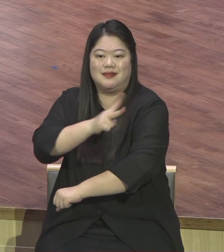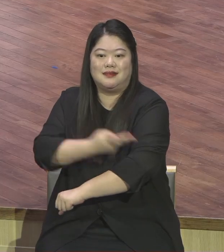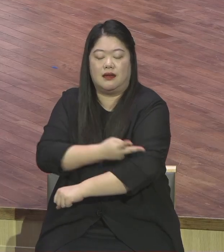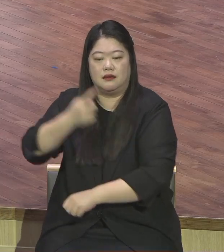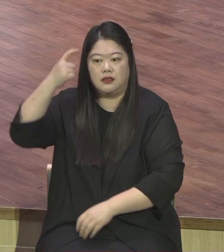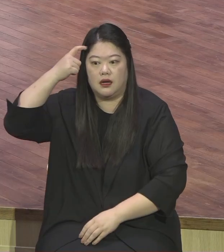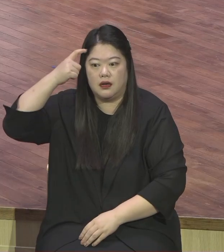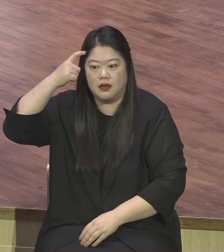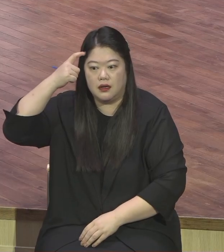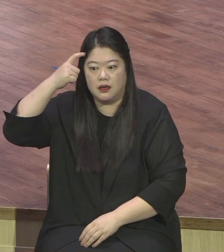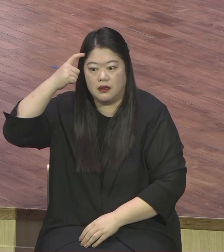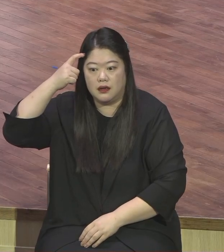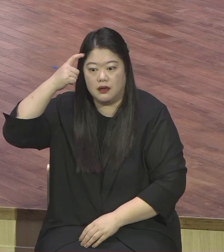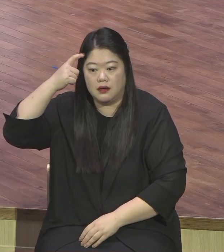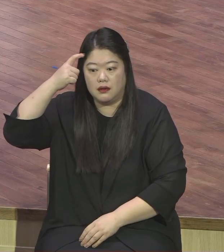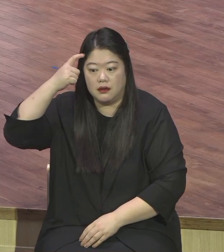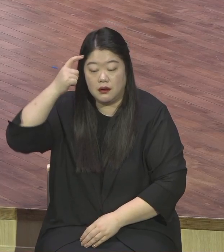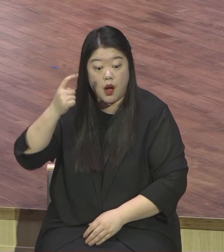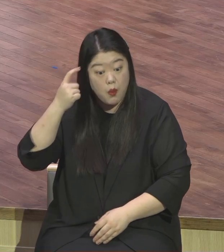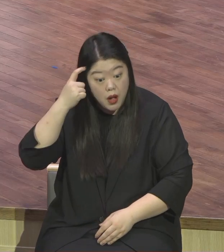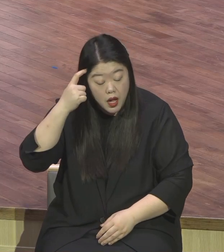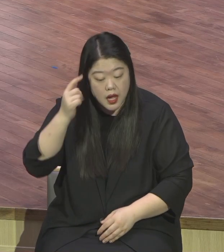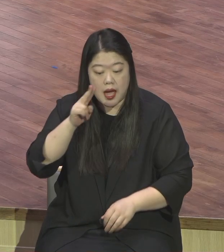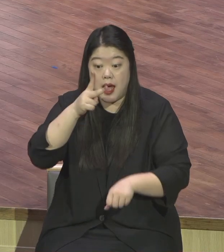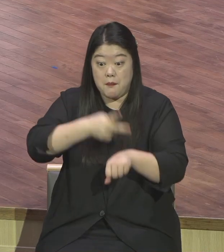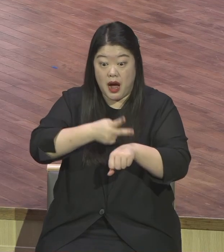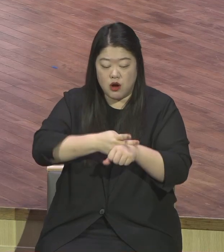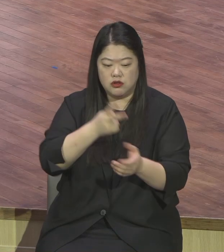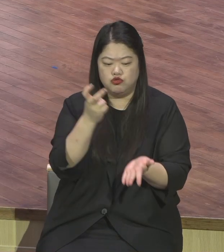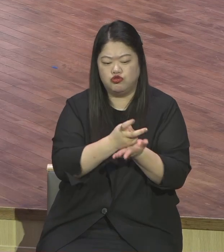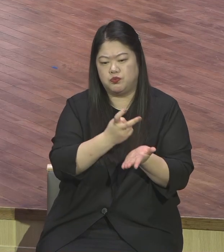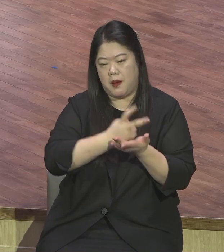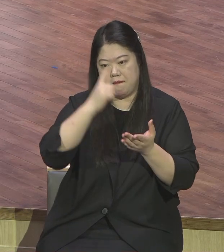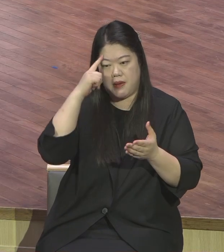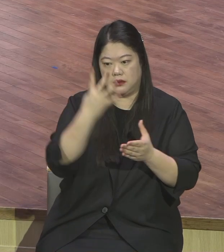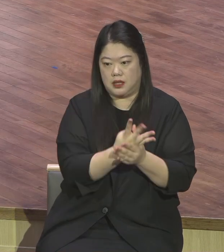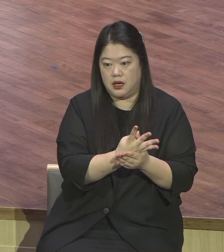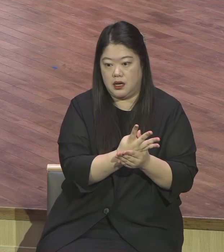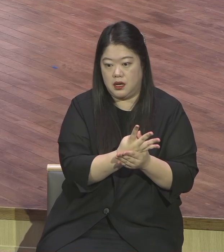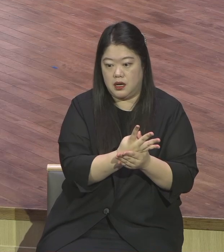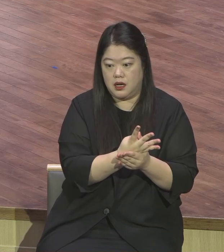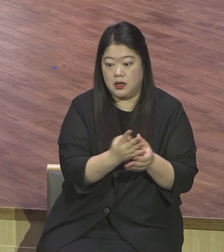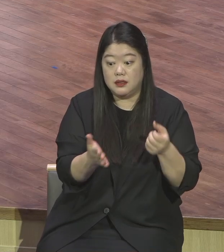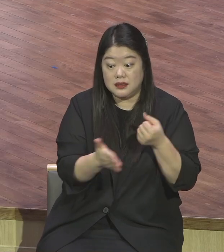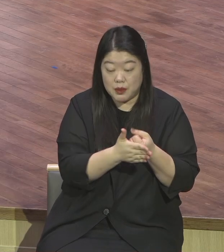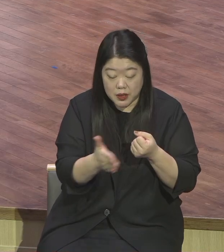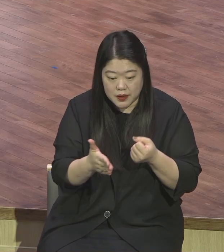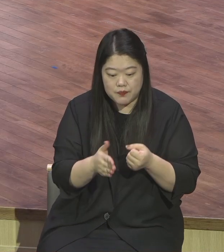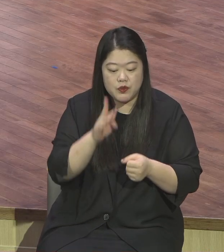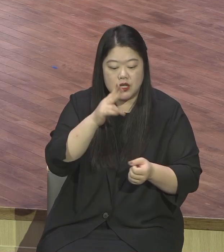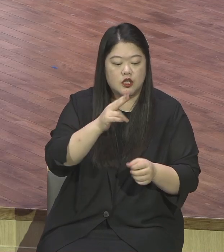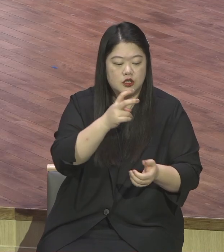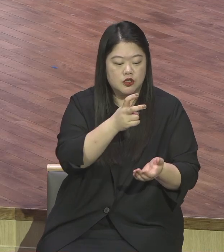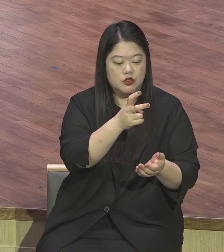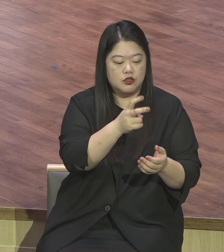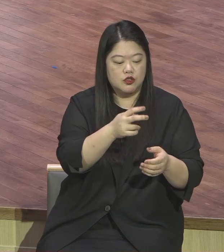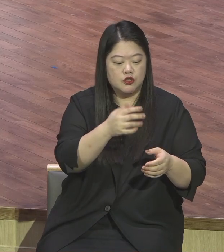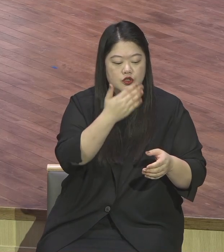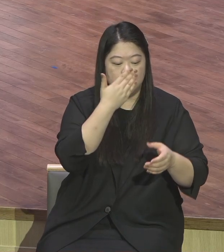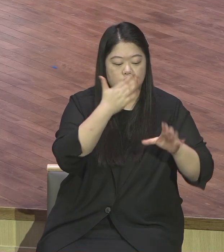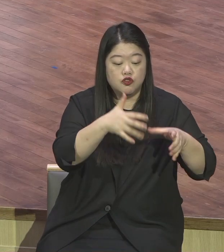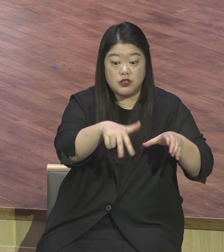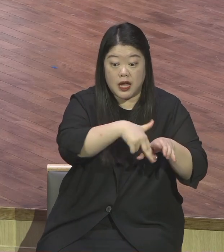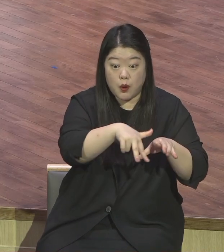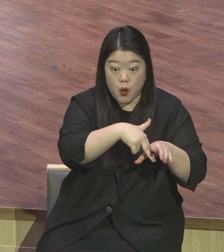율법을 아는 바울이 볼 때 율법에 의하면 나무에 달려 죽은 자는 저주를 받은 자다라고 나와